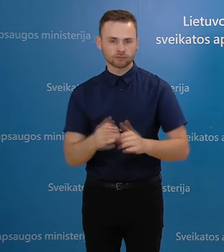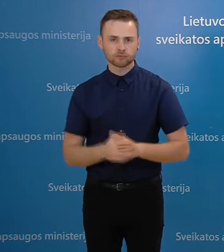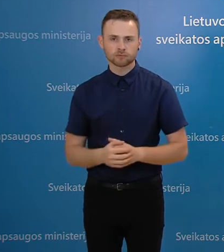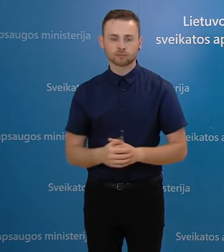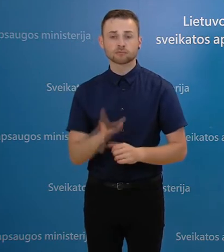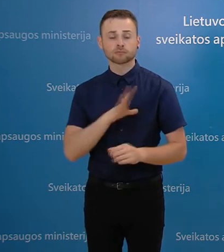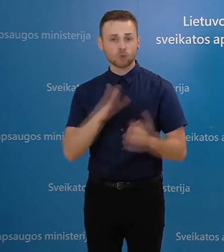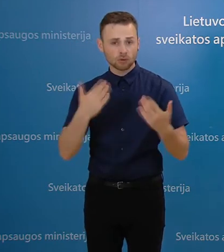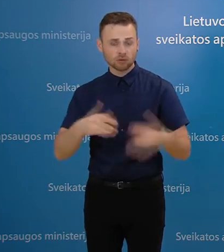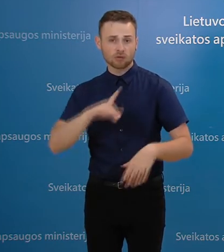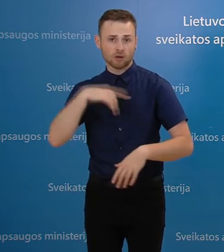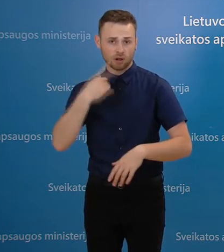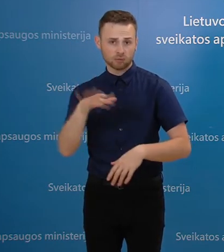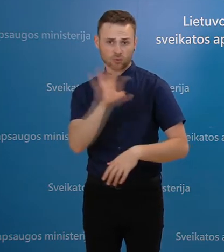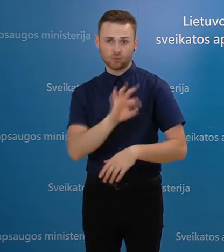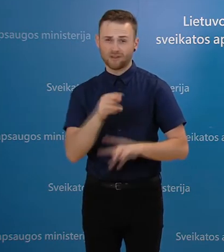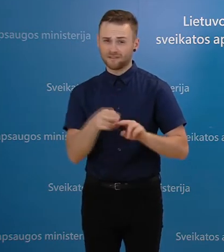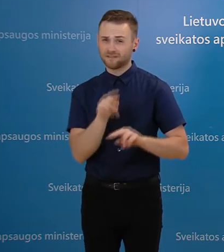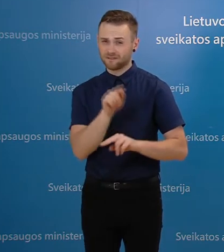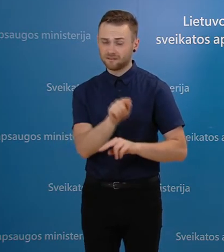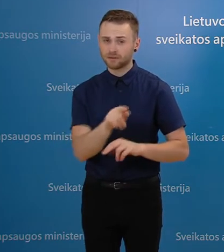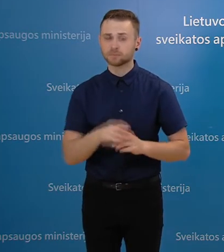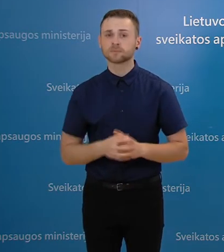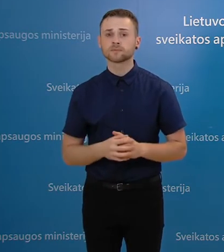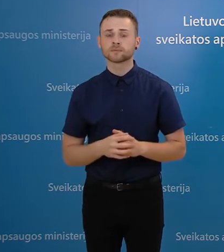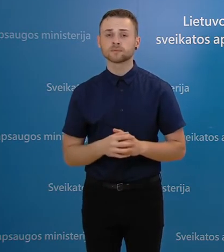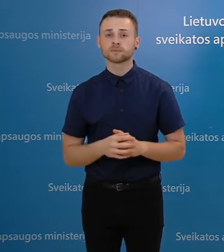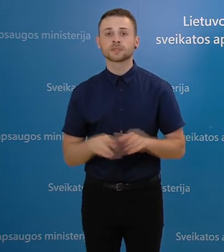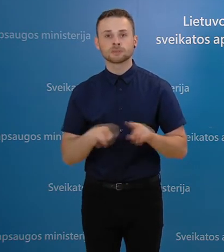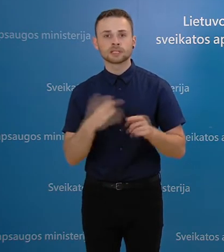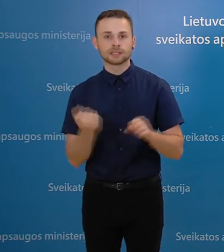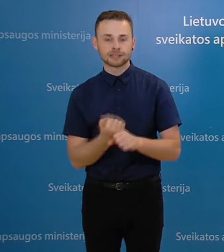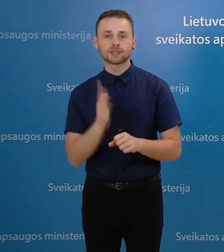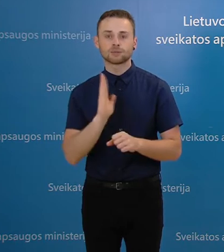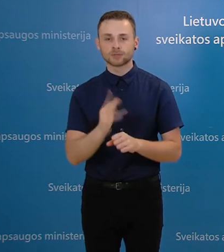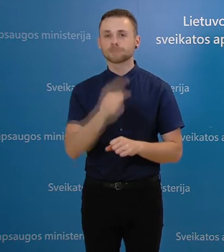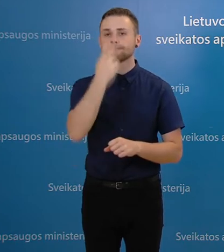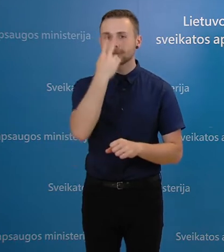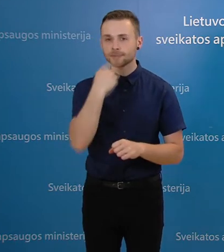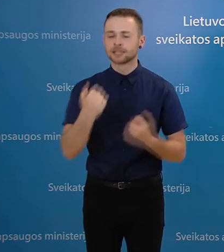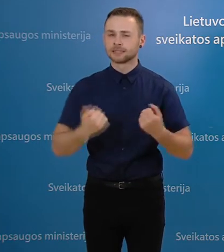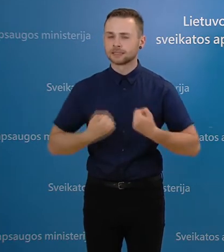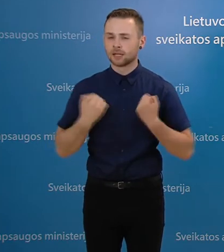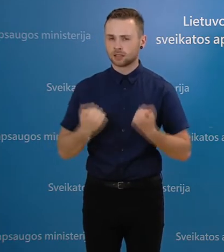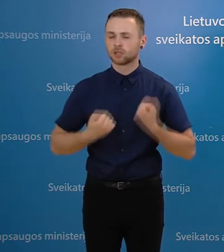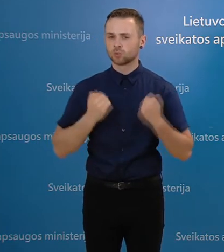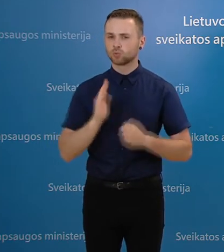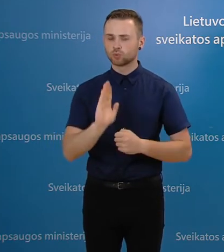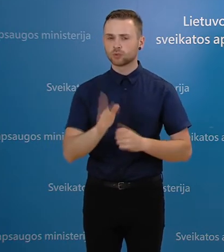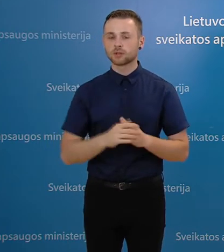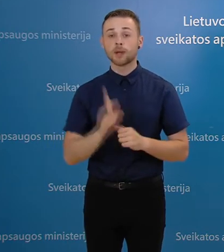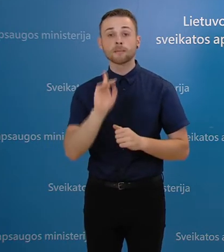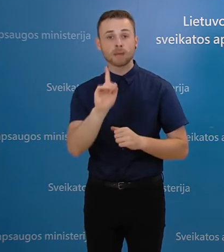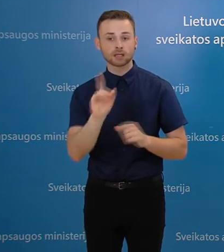tą minėjęs, kad prie tam tikrų aplinkybių turėsim priprasti ir šiek tiek ilgiau su jomis susitaikyti, bet pats